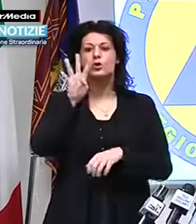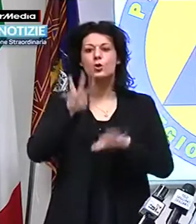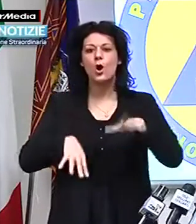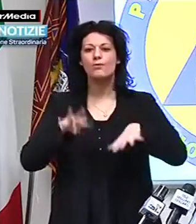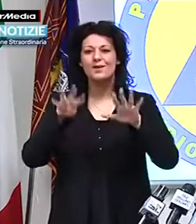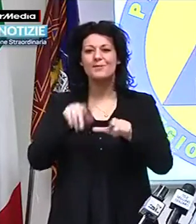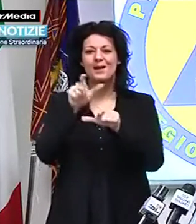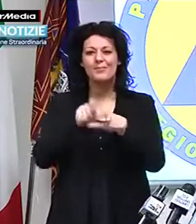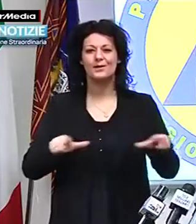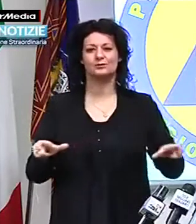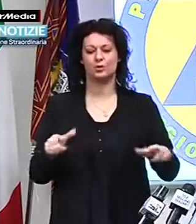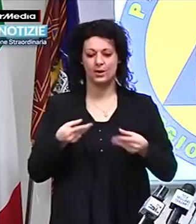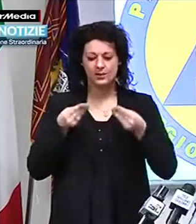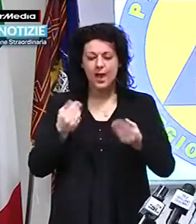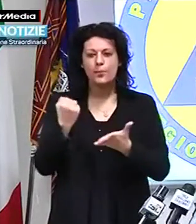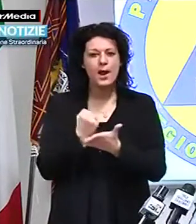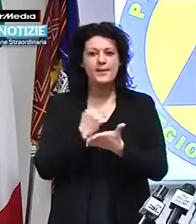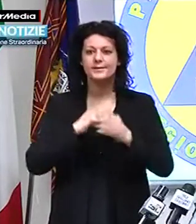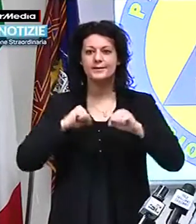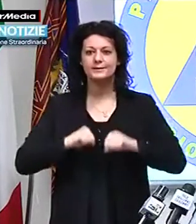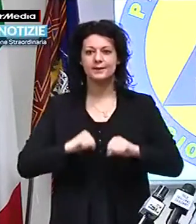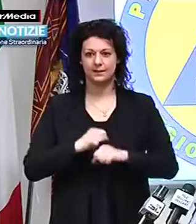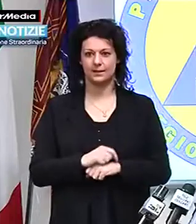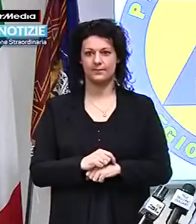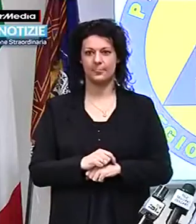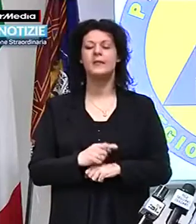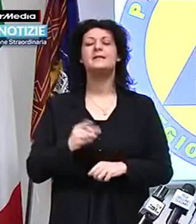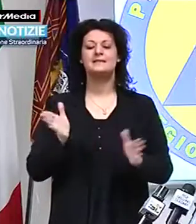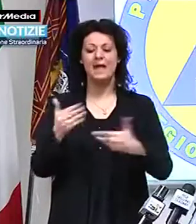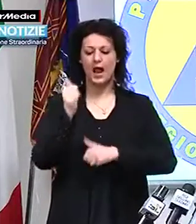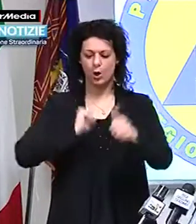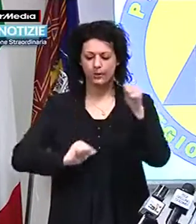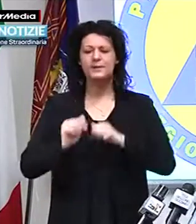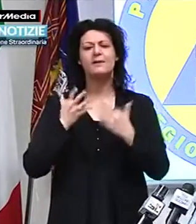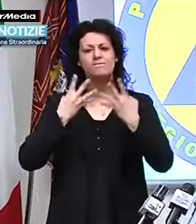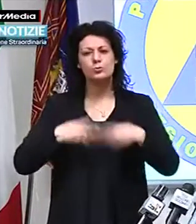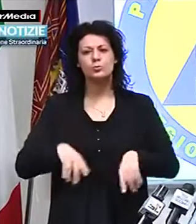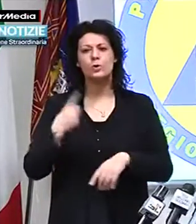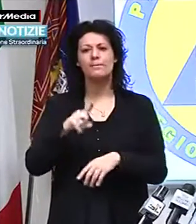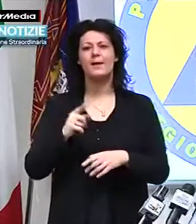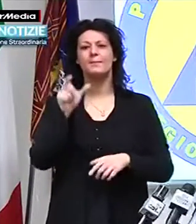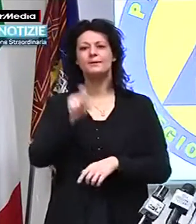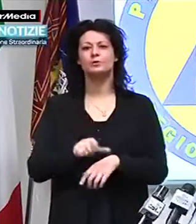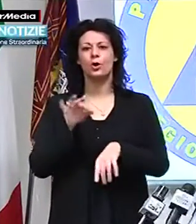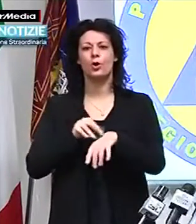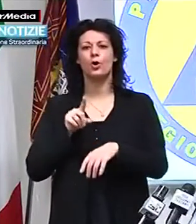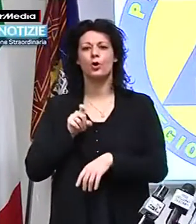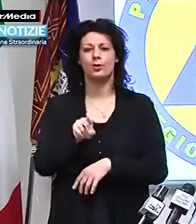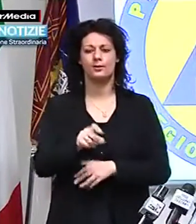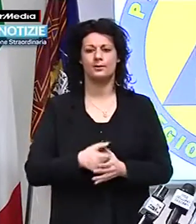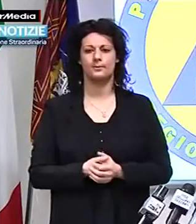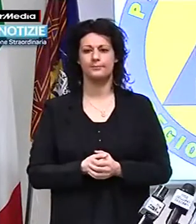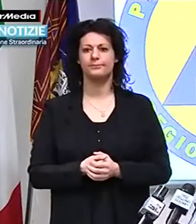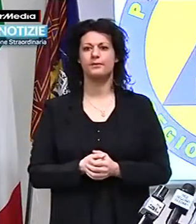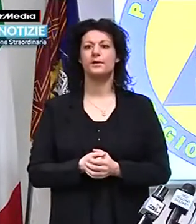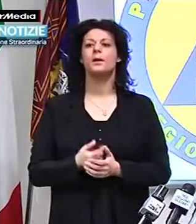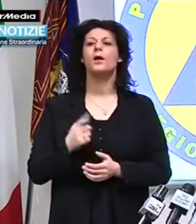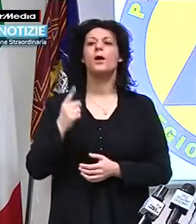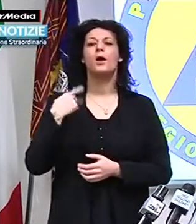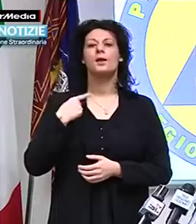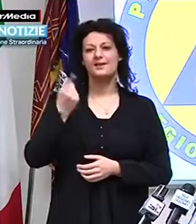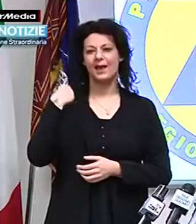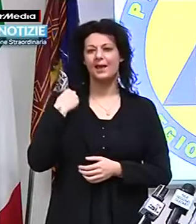sono ricoverate. Le sale operatorie funzionano per gli oncologici. Ho letto ieri sera una notizia di una signora che mi dice: io sono un'oncologica,